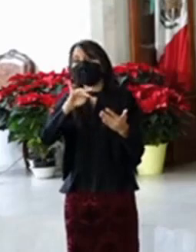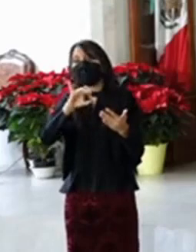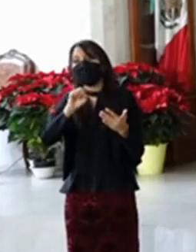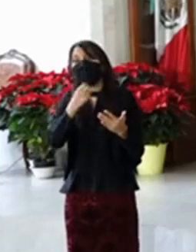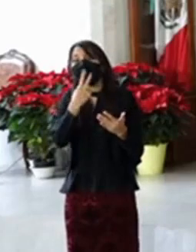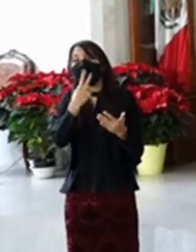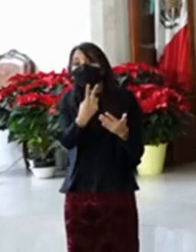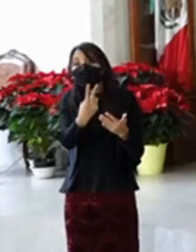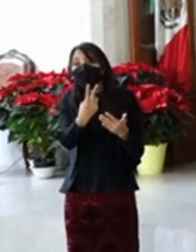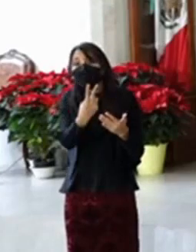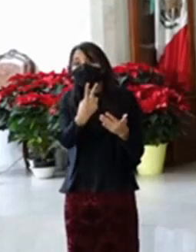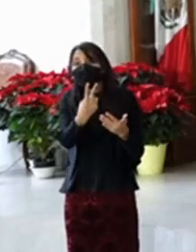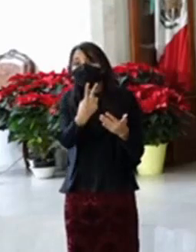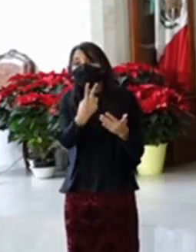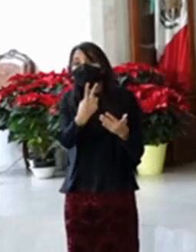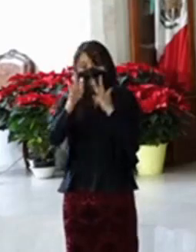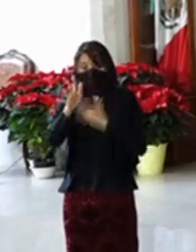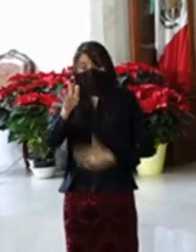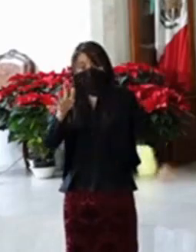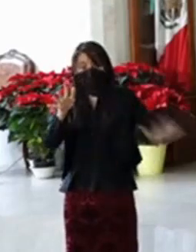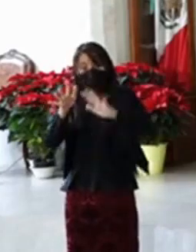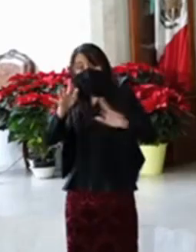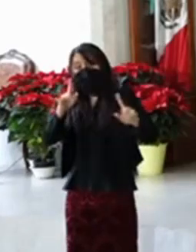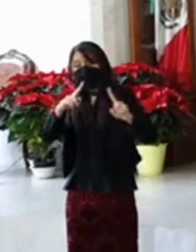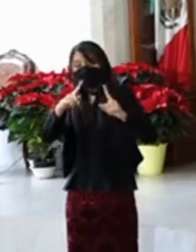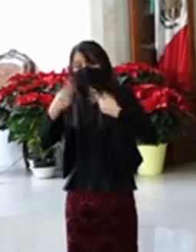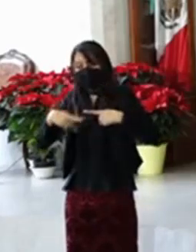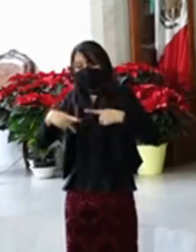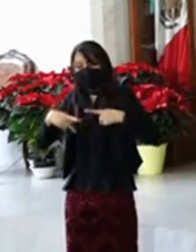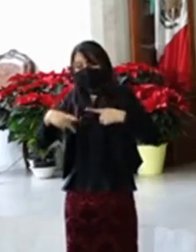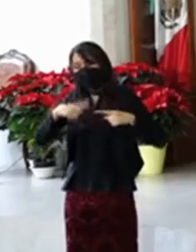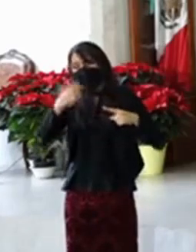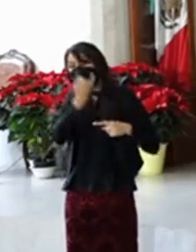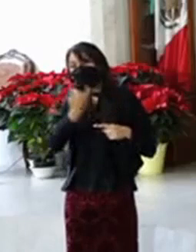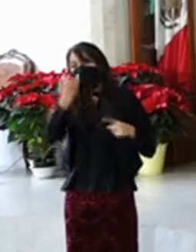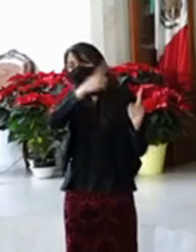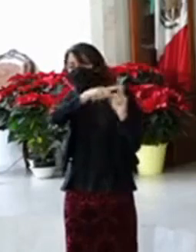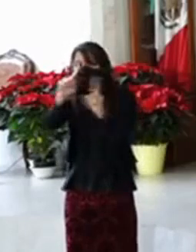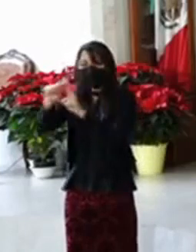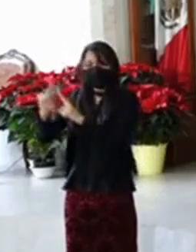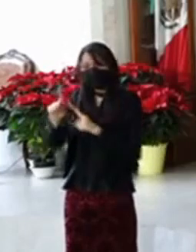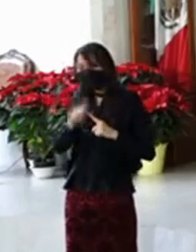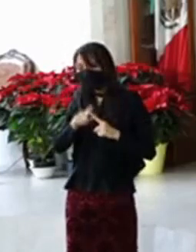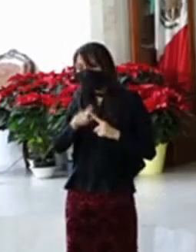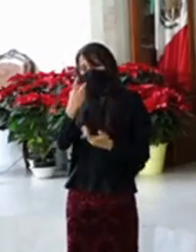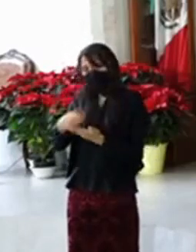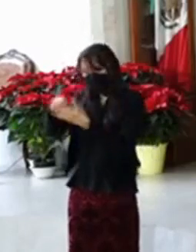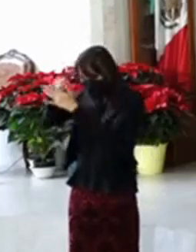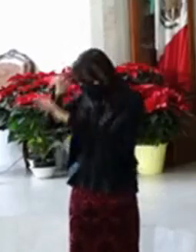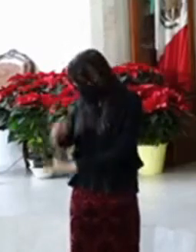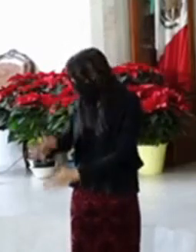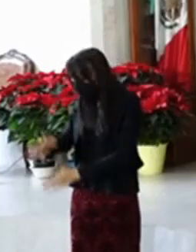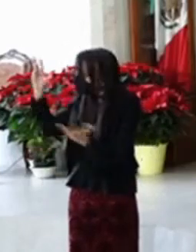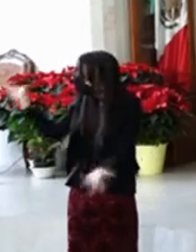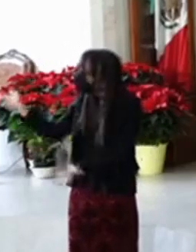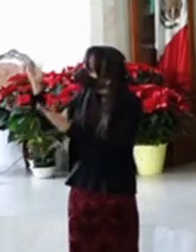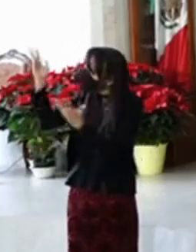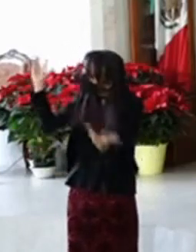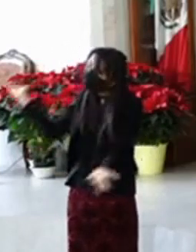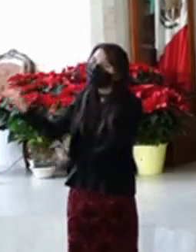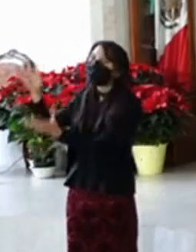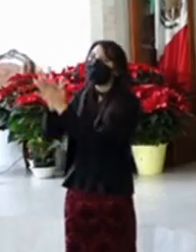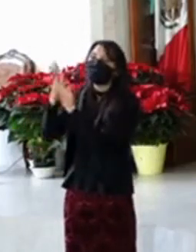nombre. Él no se doble toda rodilla de los que están en el cielo, en la tierra